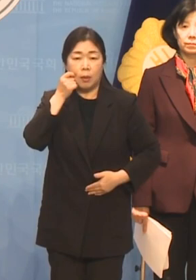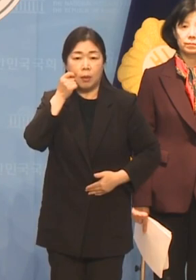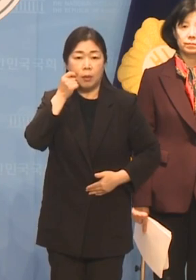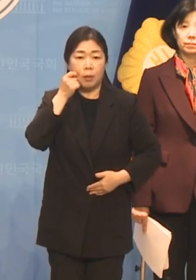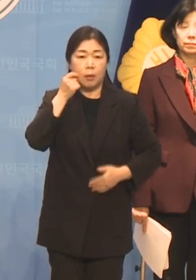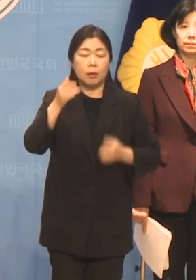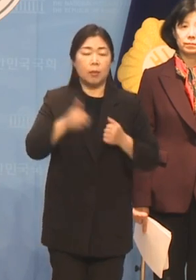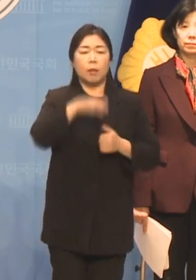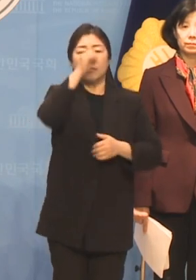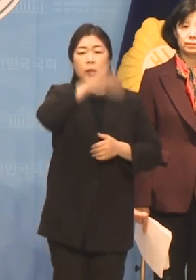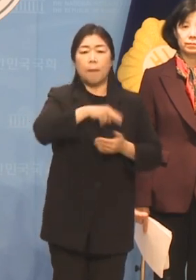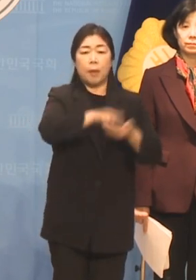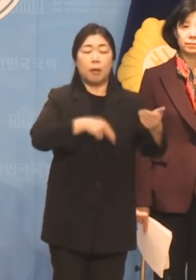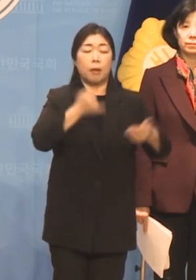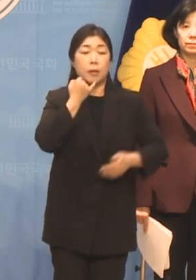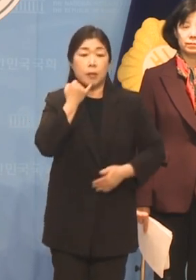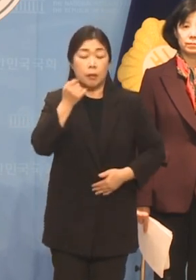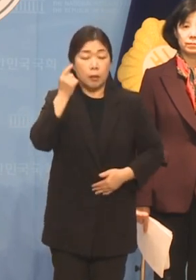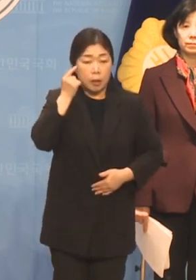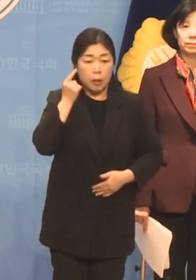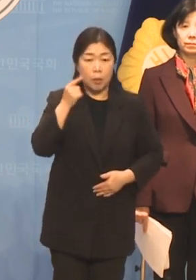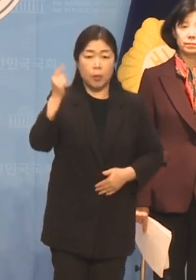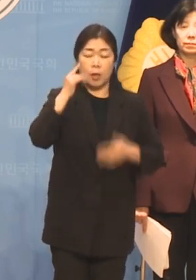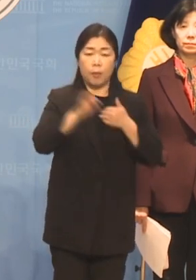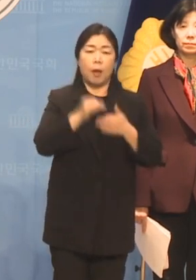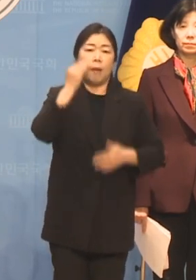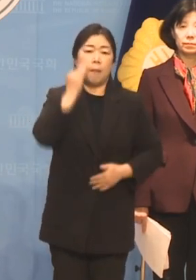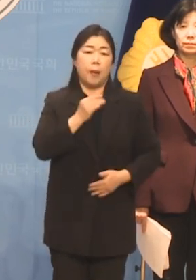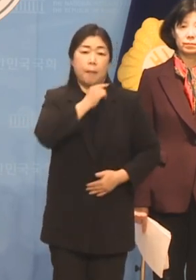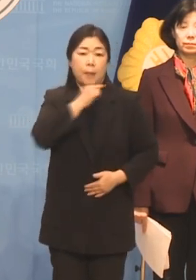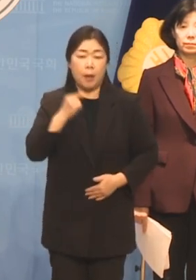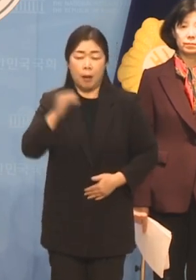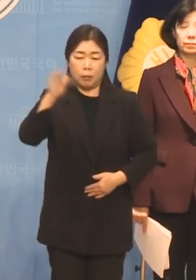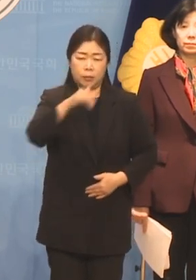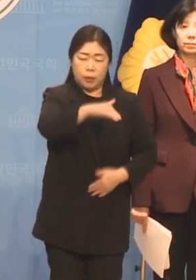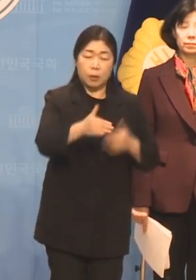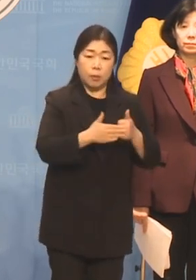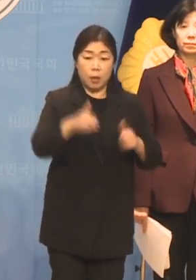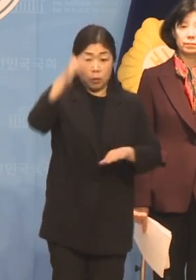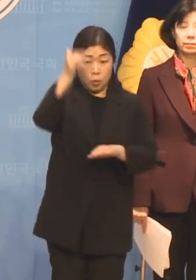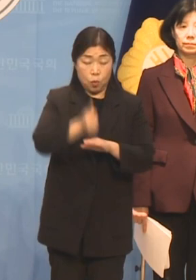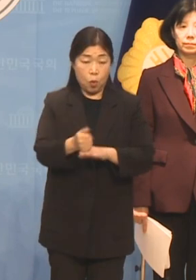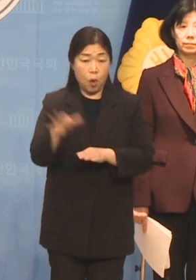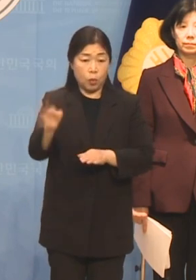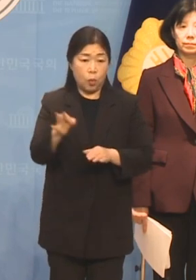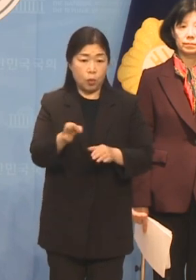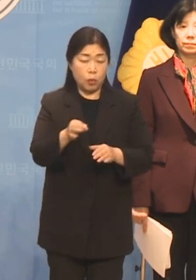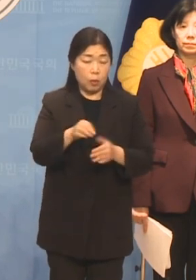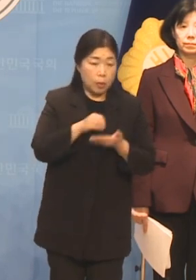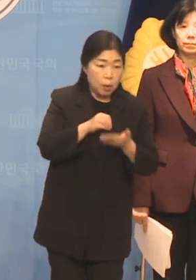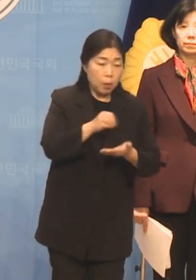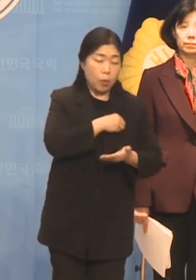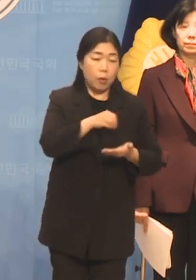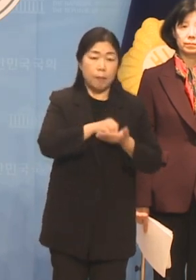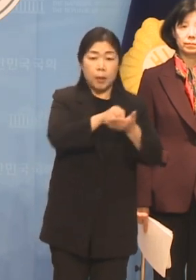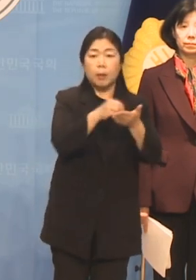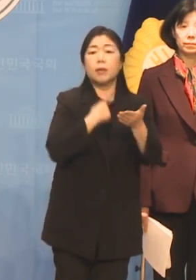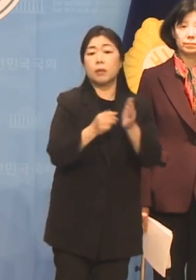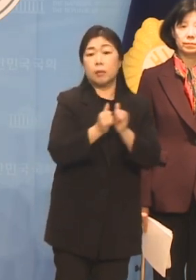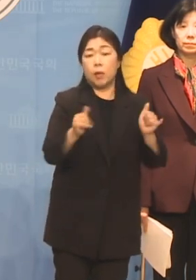참사였다. 변동성이 큰 이 H지수, 홍콩 H지수에 따라서 이렇게 보고 있기 때문에 피해 배상은